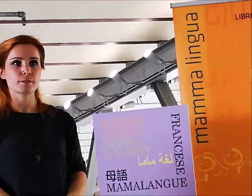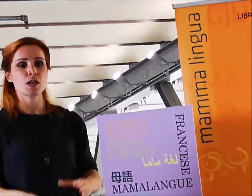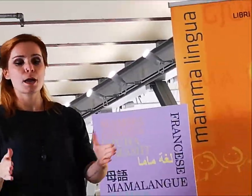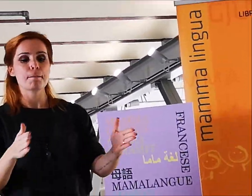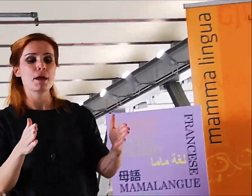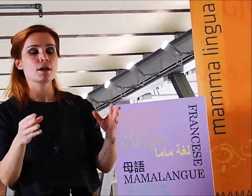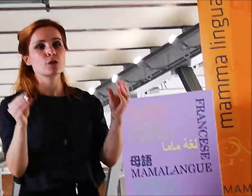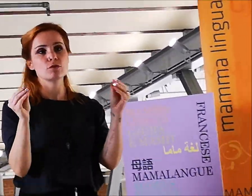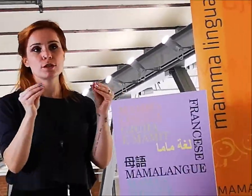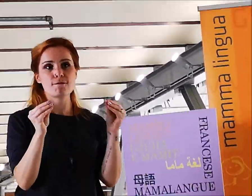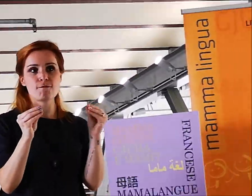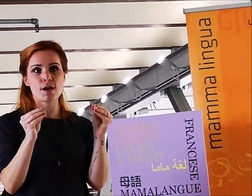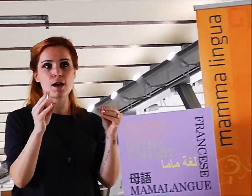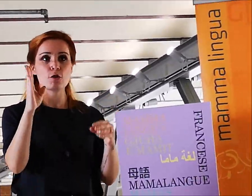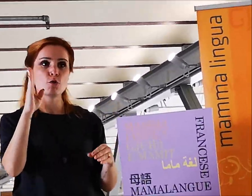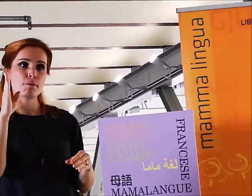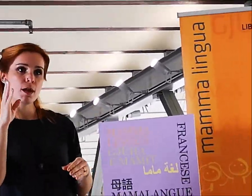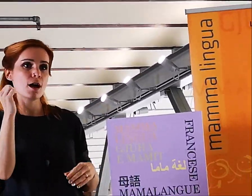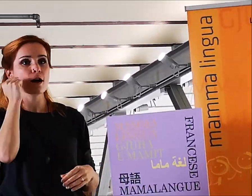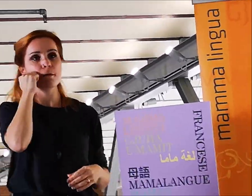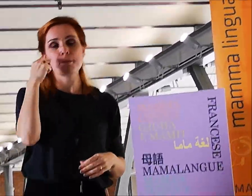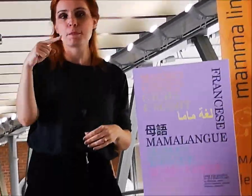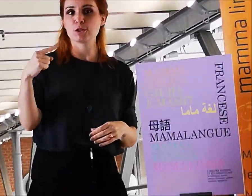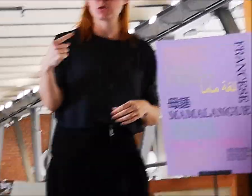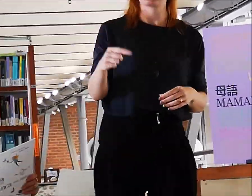D'inverno Bianca e la mamma